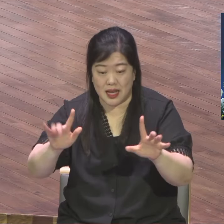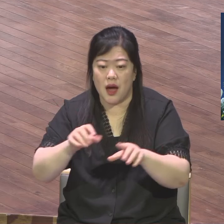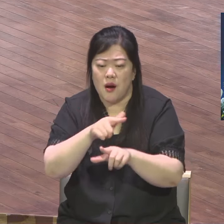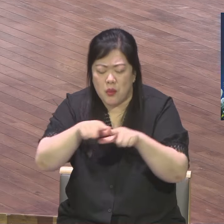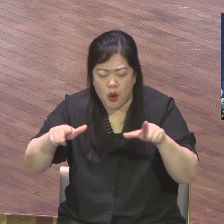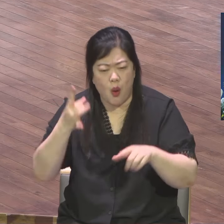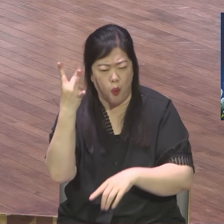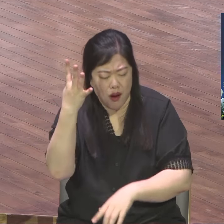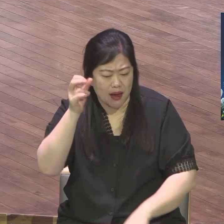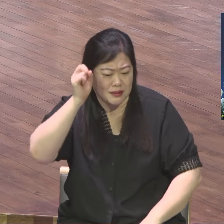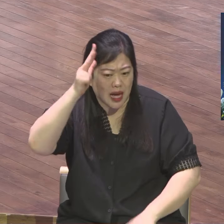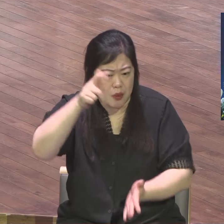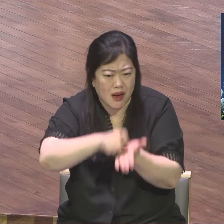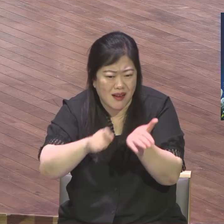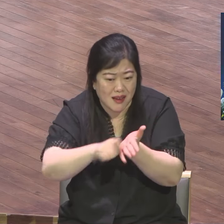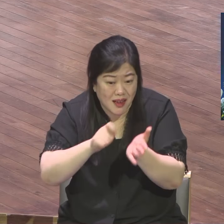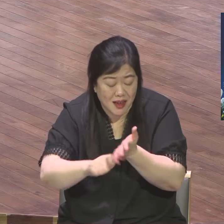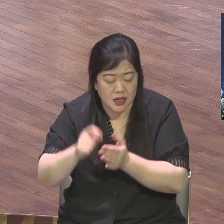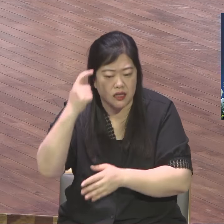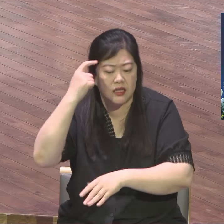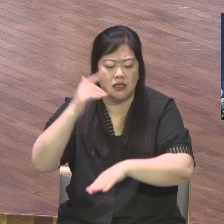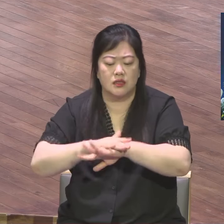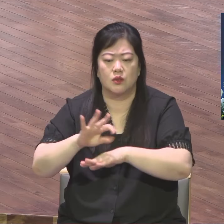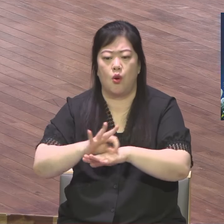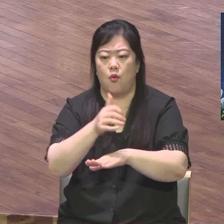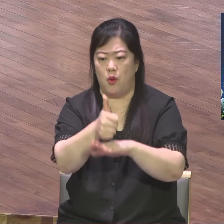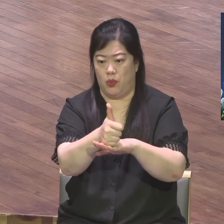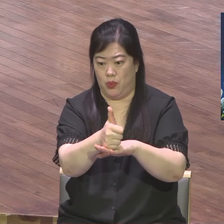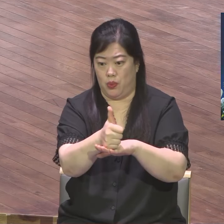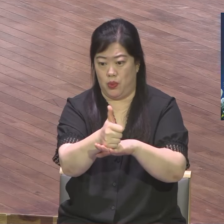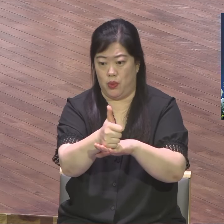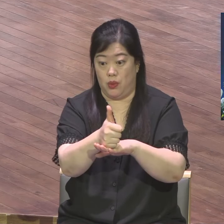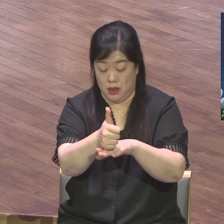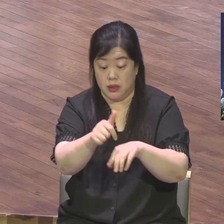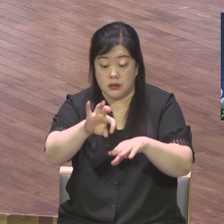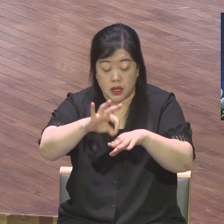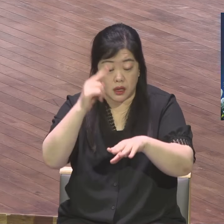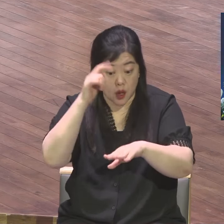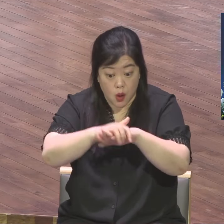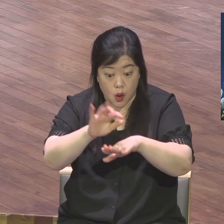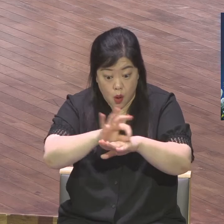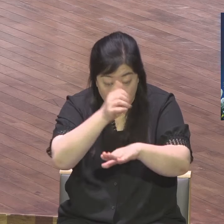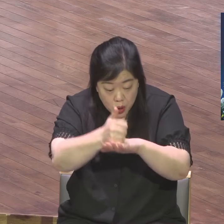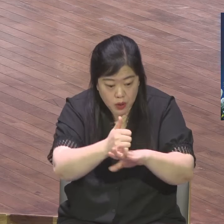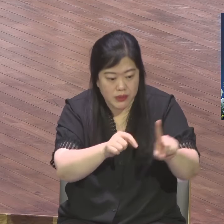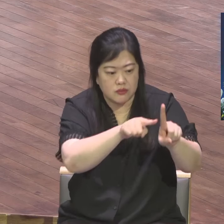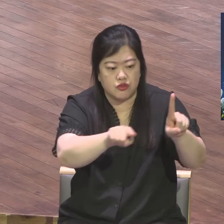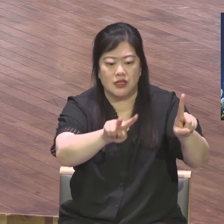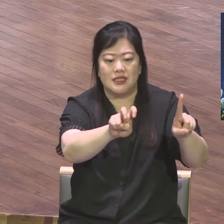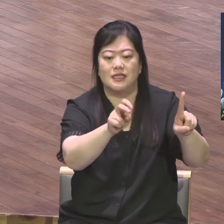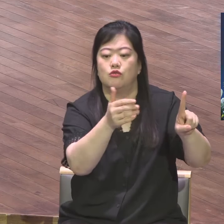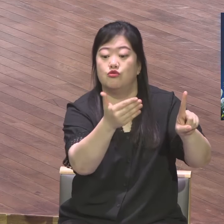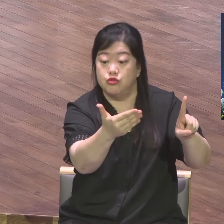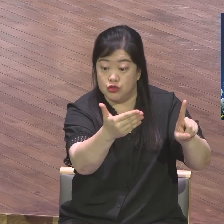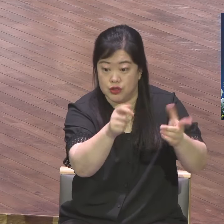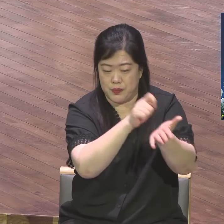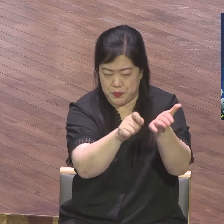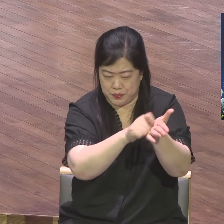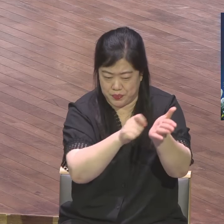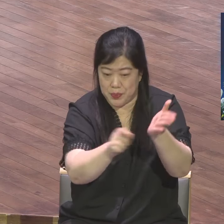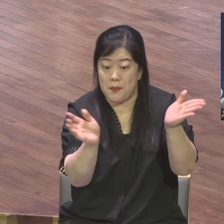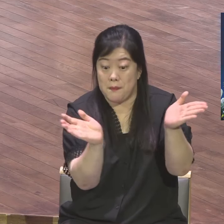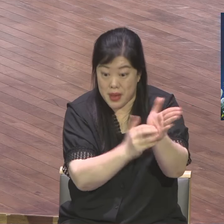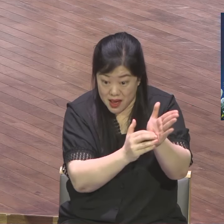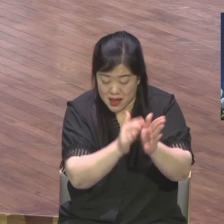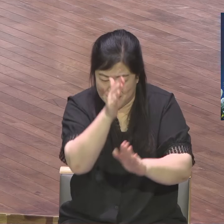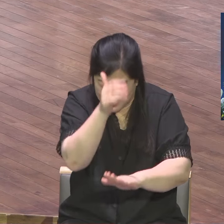잠언입니다. 솔로몬의 잠언이 29장까지 끝나요. 끝나고 이제 30장은 아굴의 잠언.